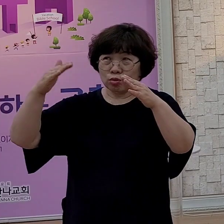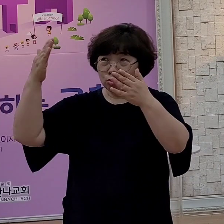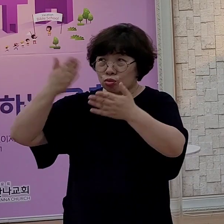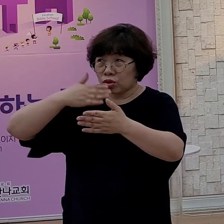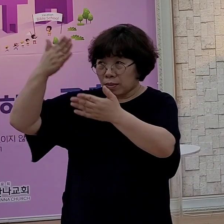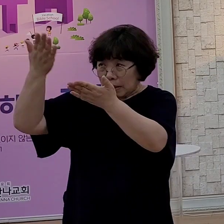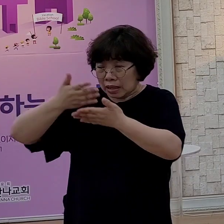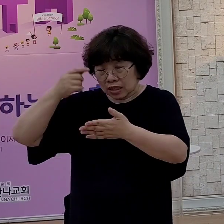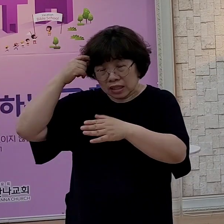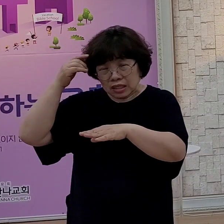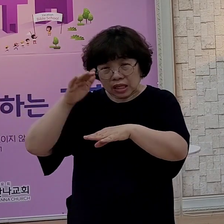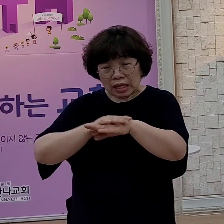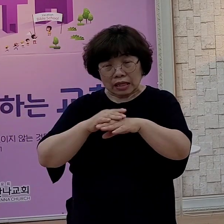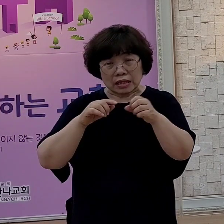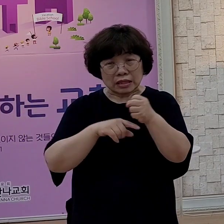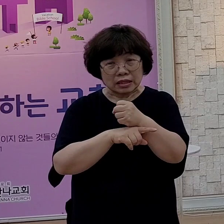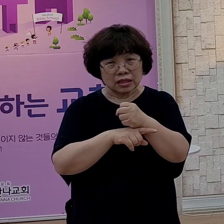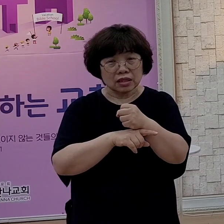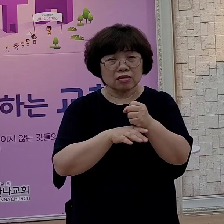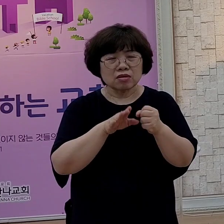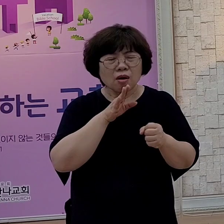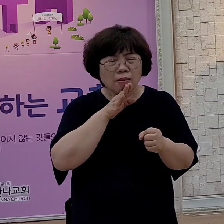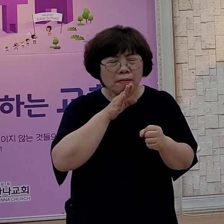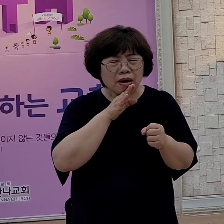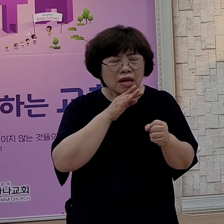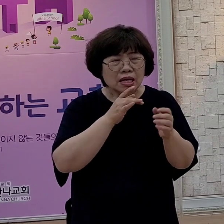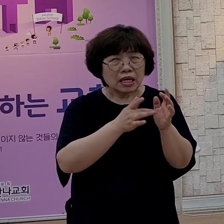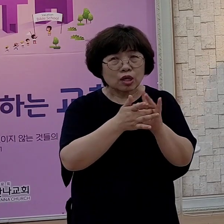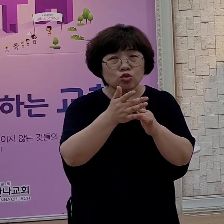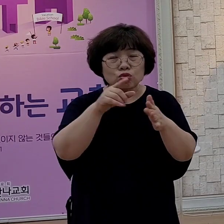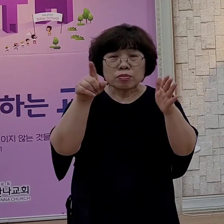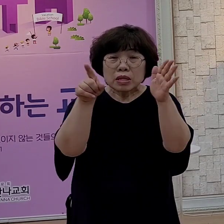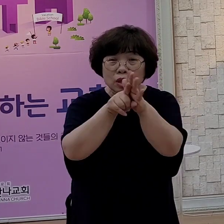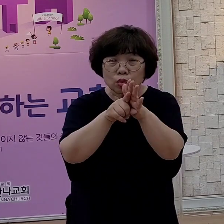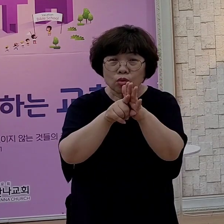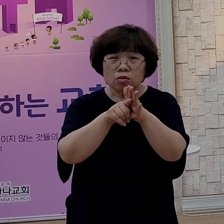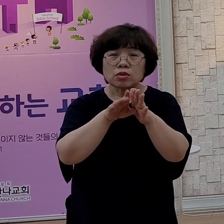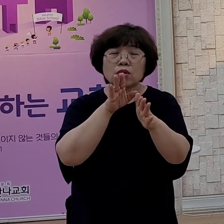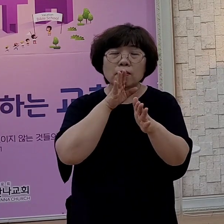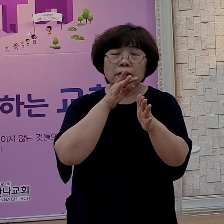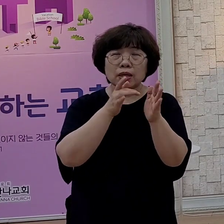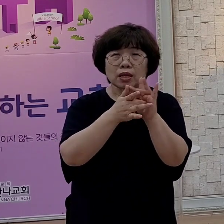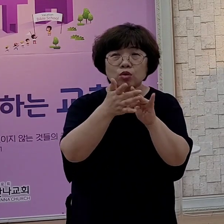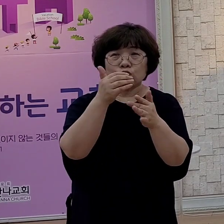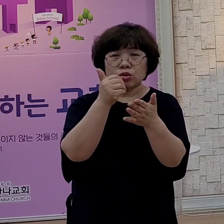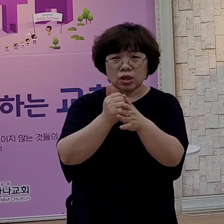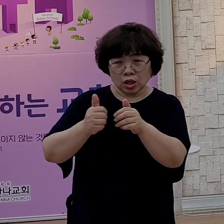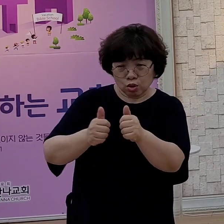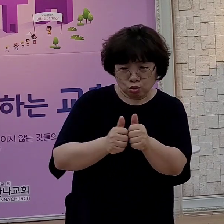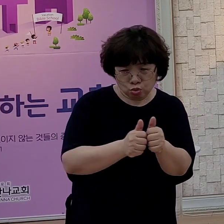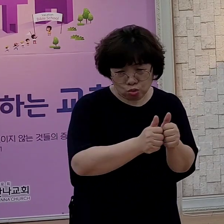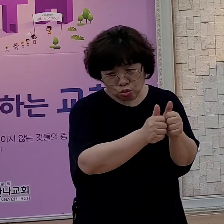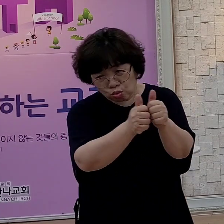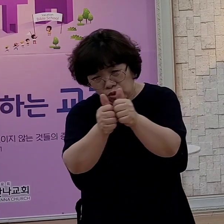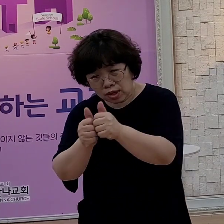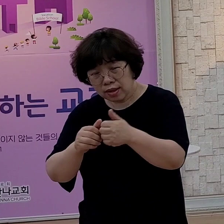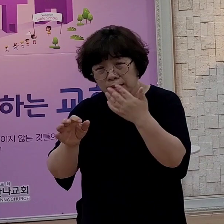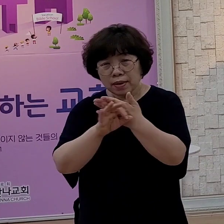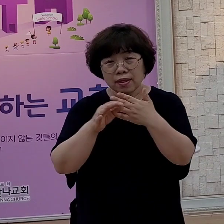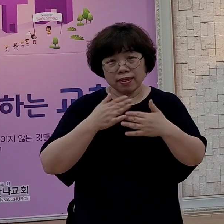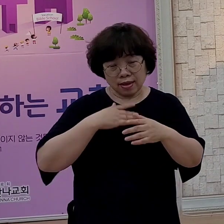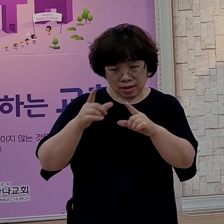우리가 정말로 예수를 믿고 정말로 예수님과 동행한다면